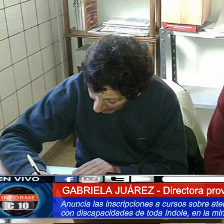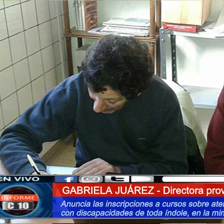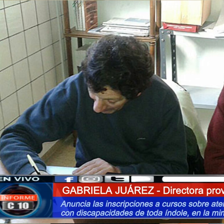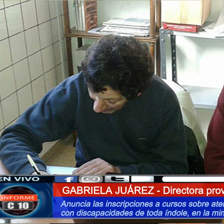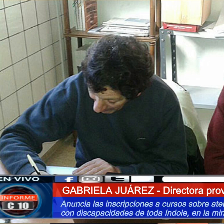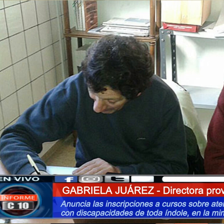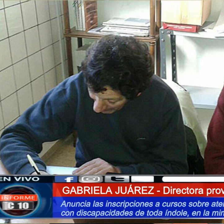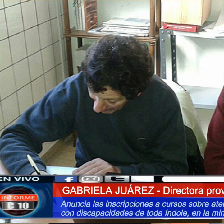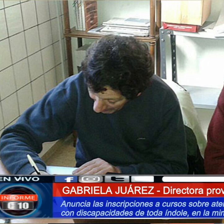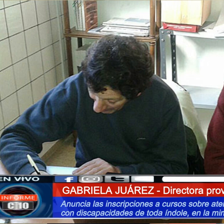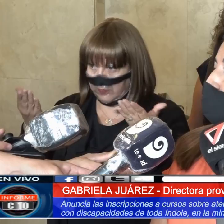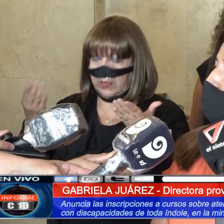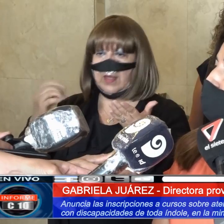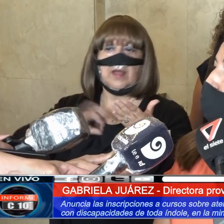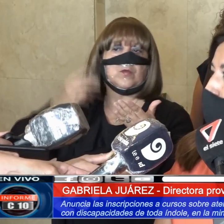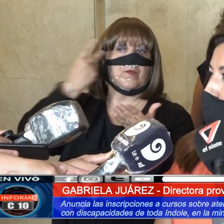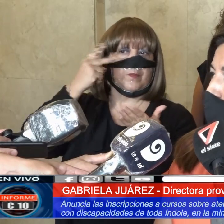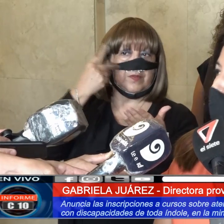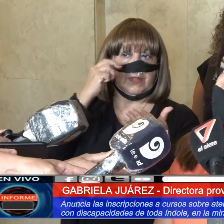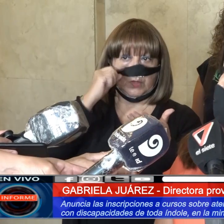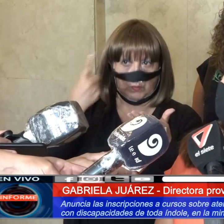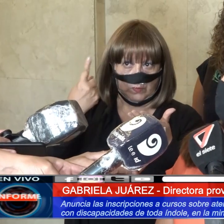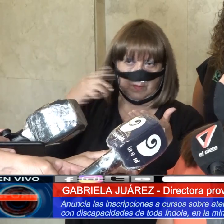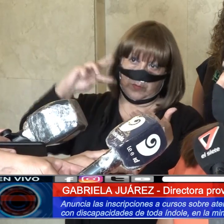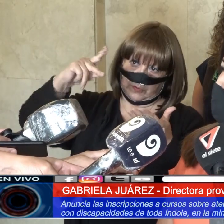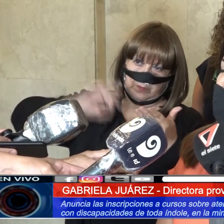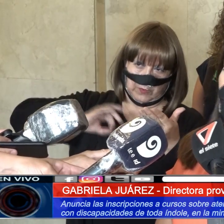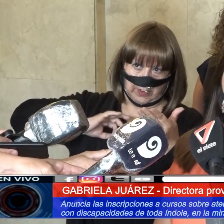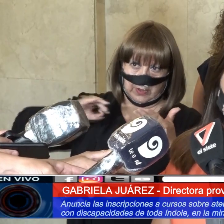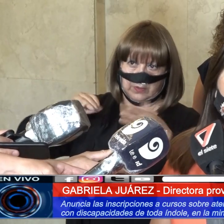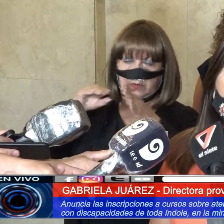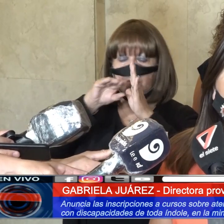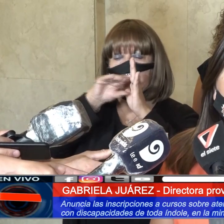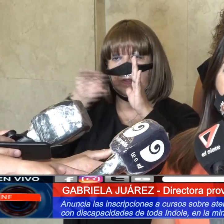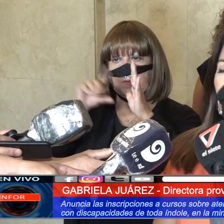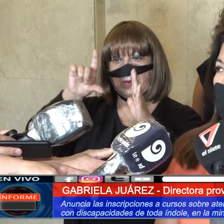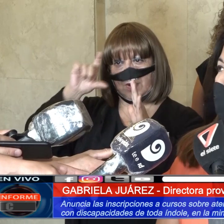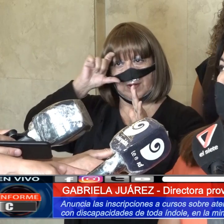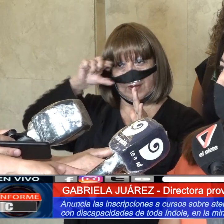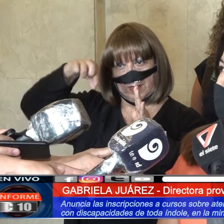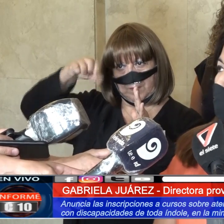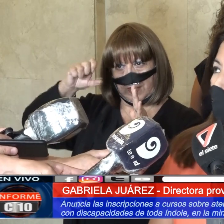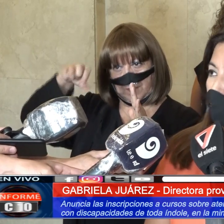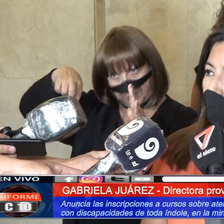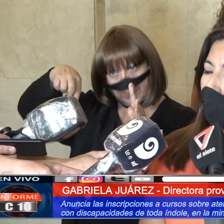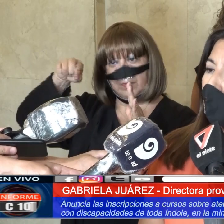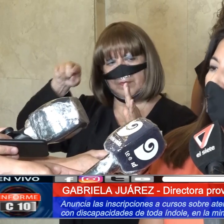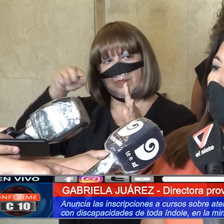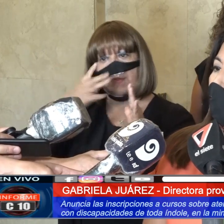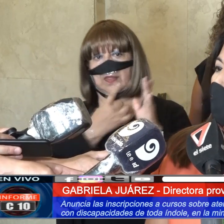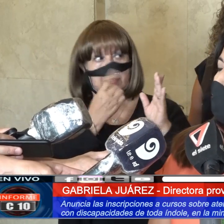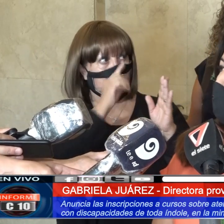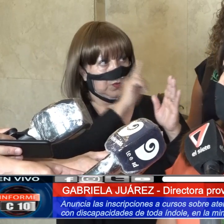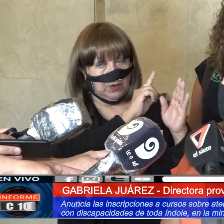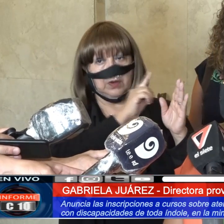estar abierta a partir del 2021 en la plataforma del IPAP, por eso nos acompaña el director del IPAP